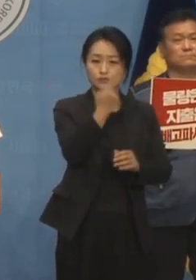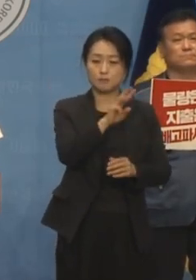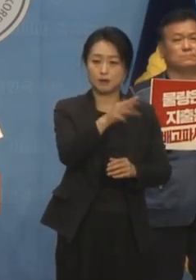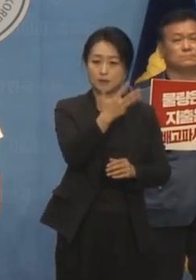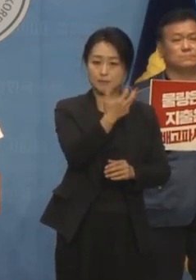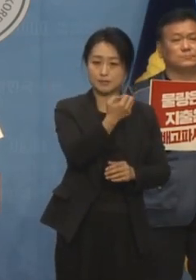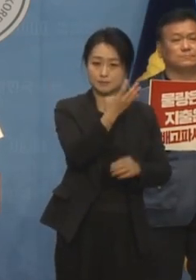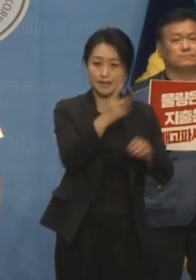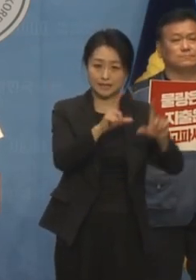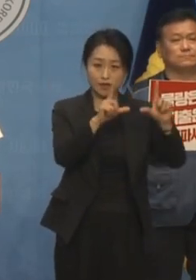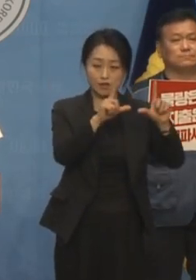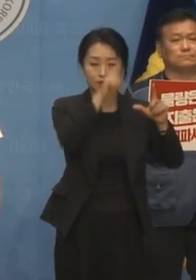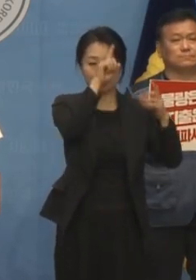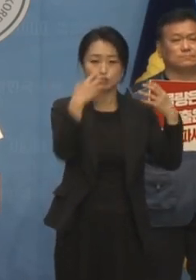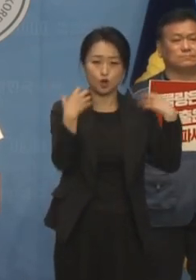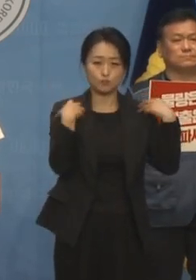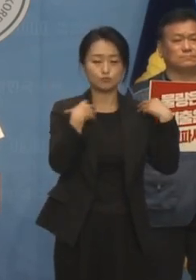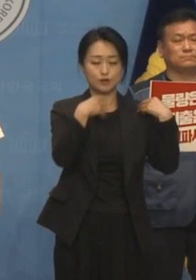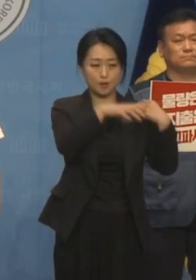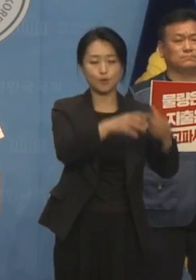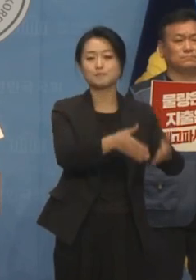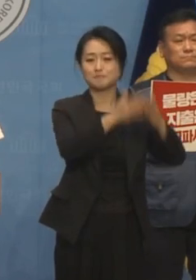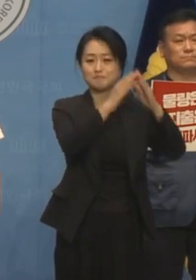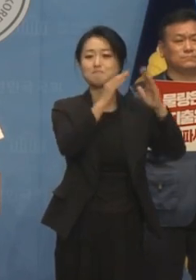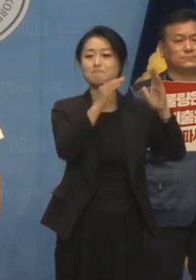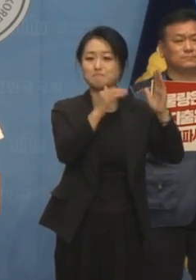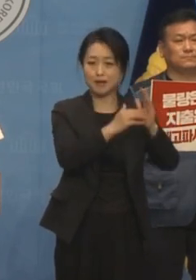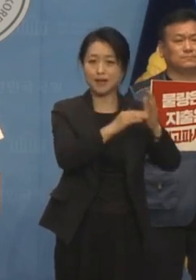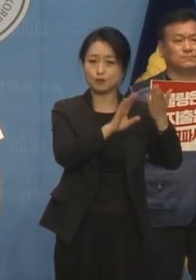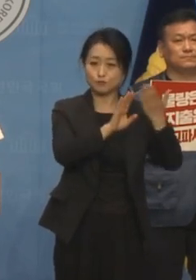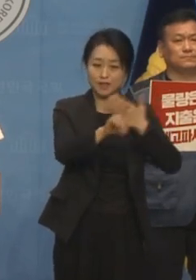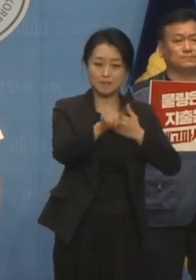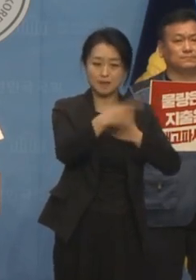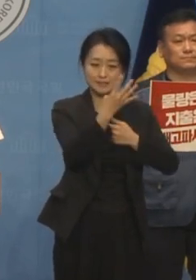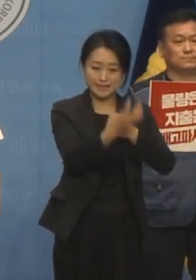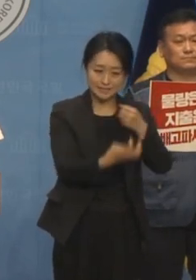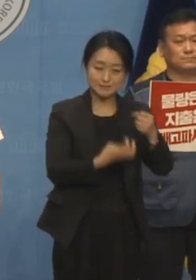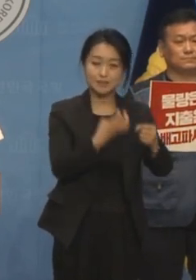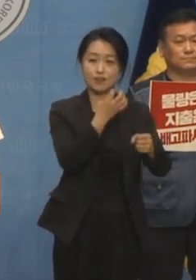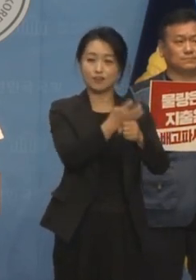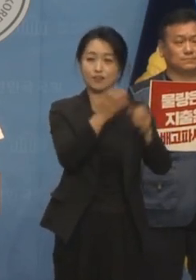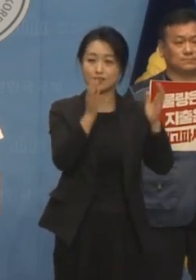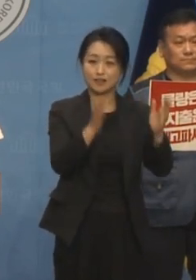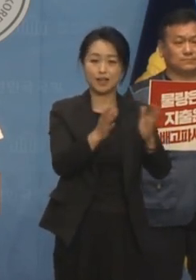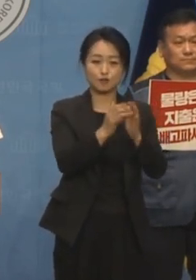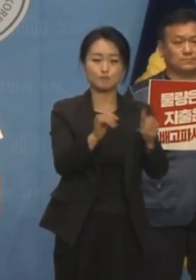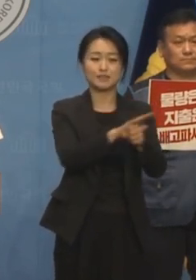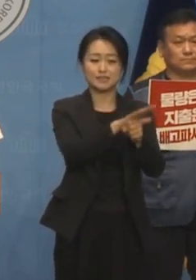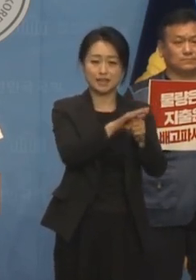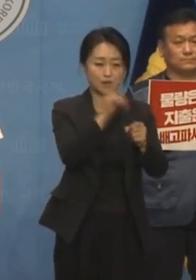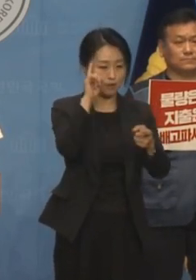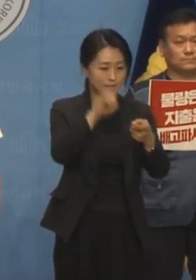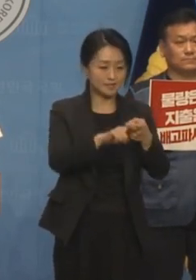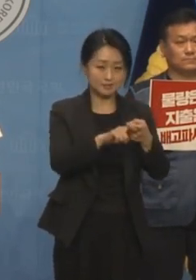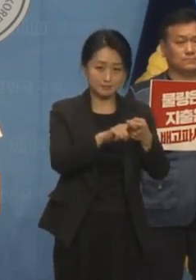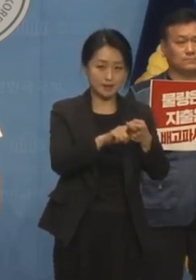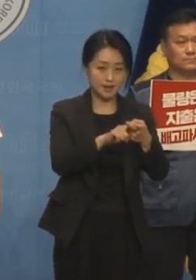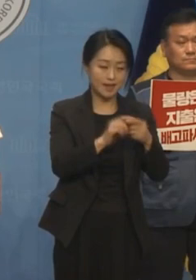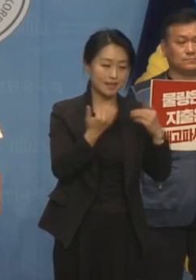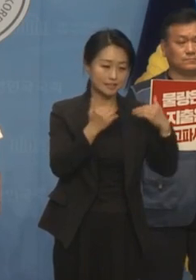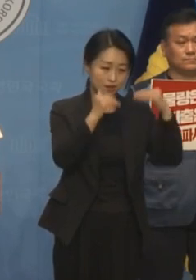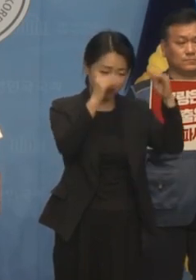근대적 정부기관으로 탄생한 이래 140여 년간 국민의 사랑과 관심에 힘입어 성장하였습니다.